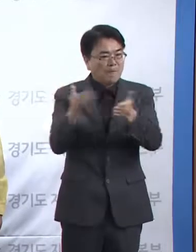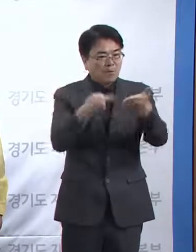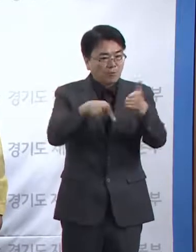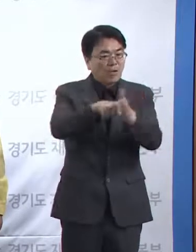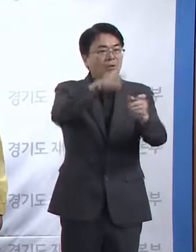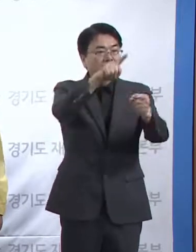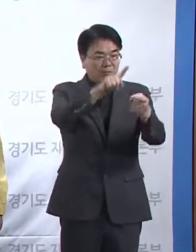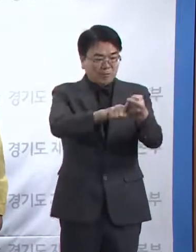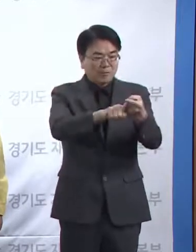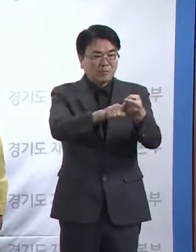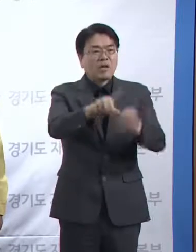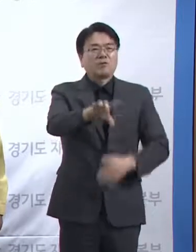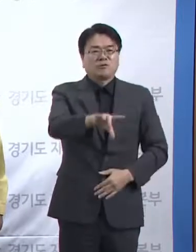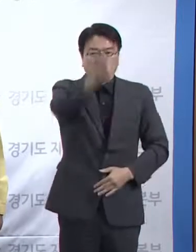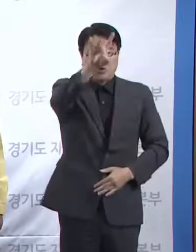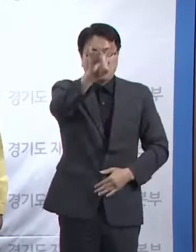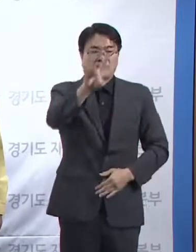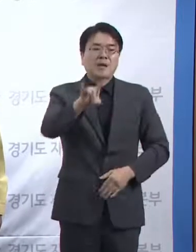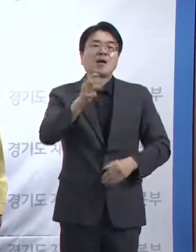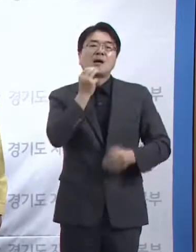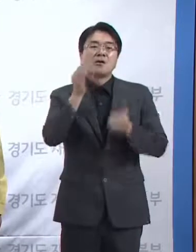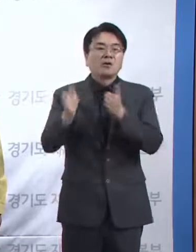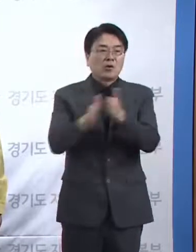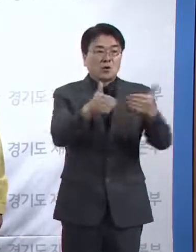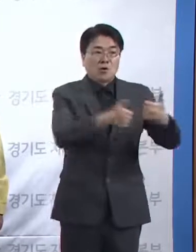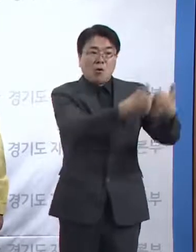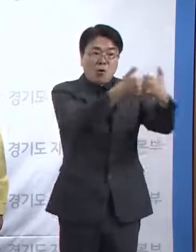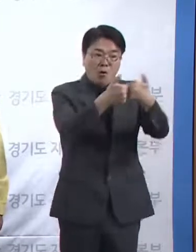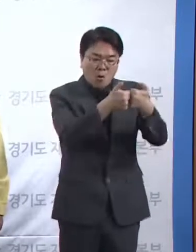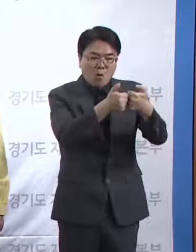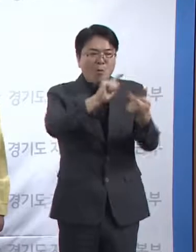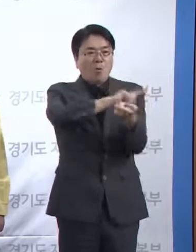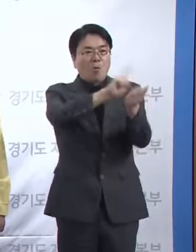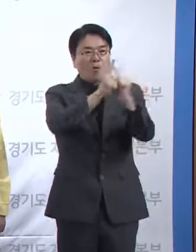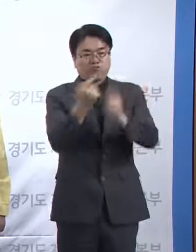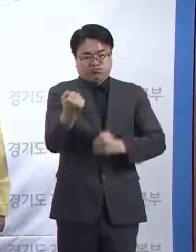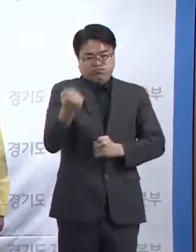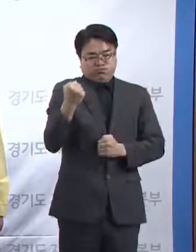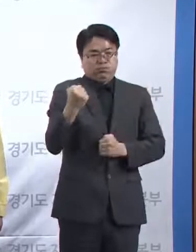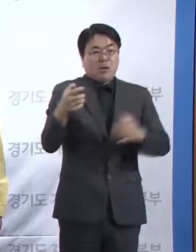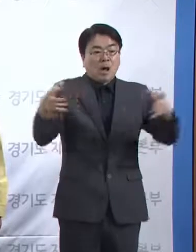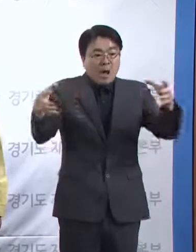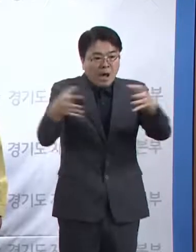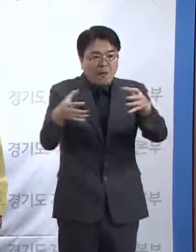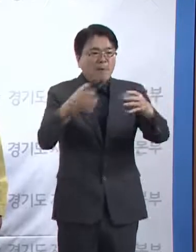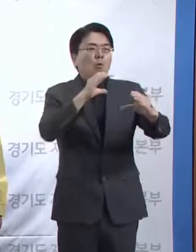전적으로 경기도의회와의 소통과 협치가 있었기에 가능했습니다.